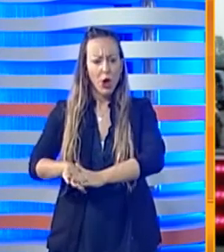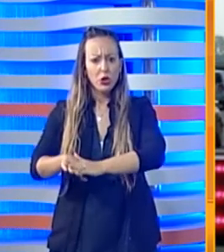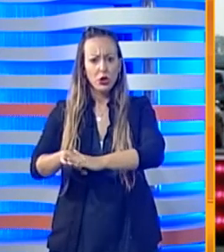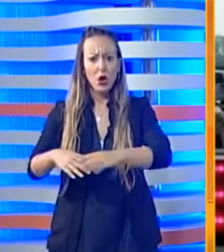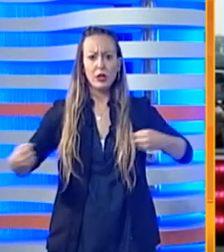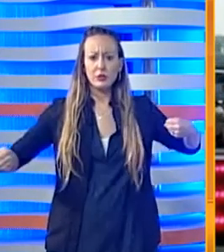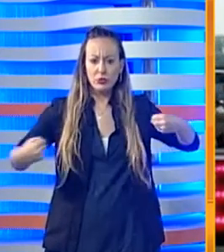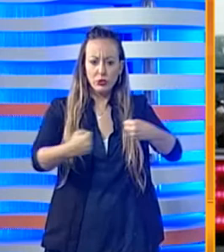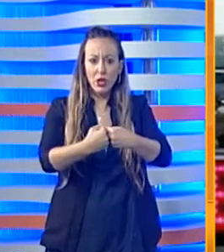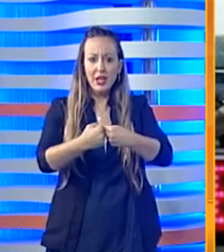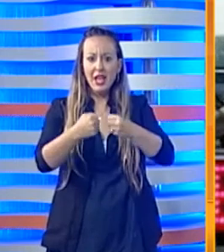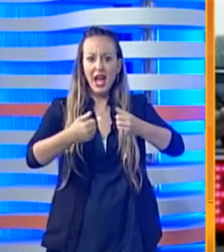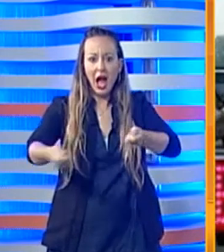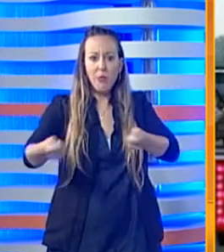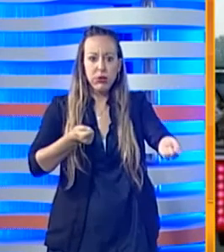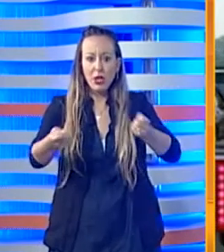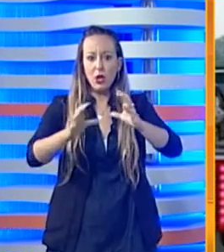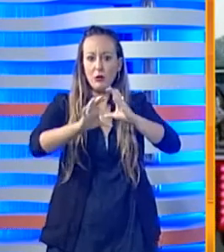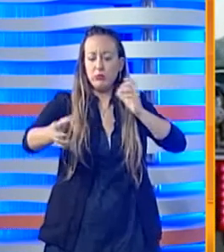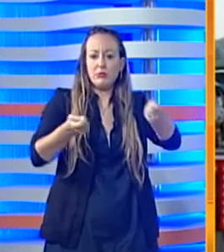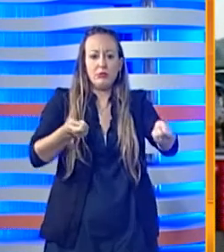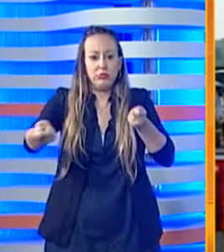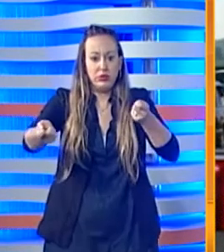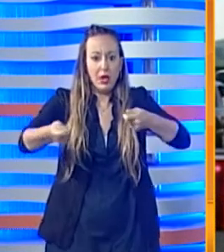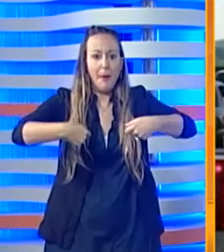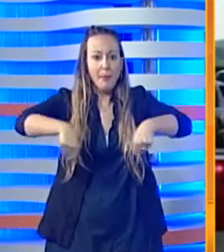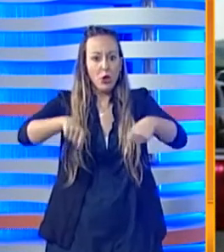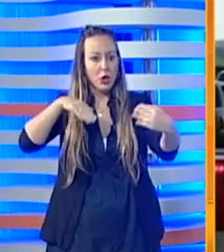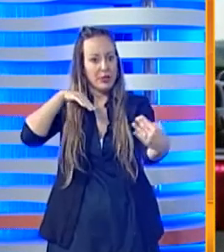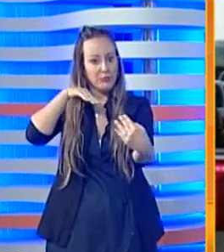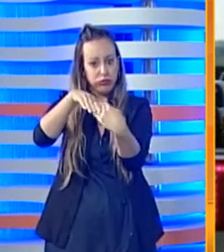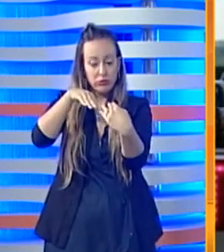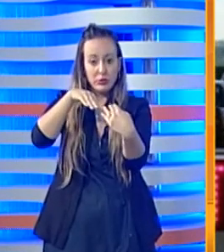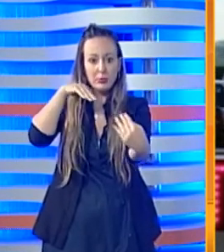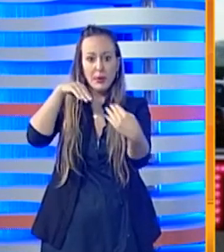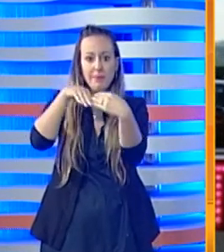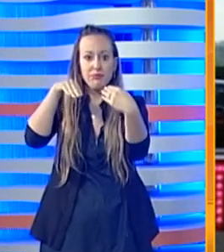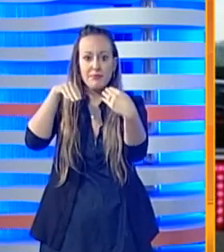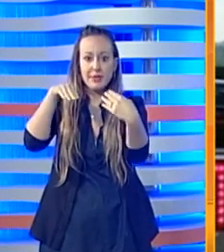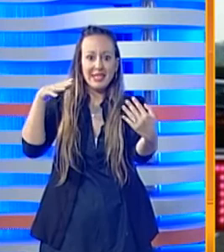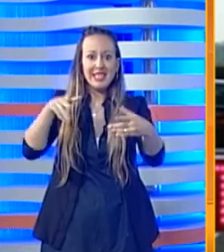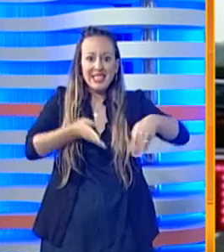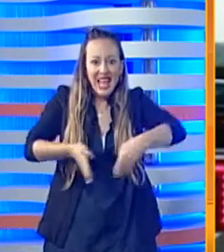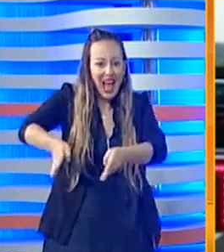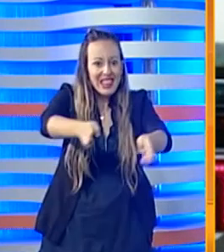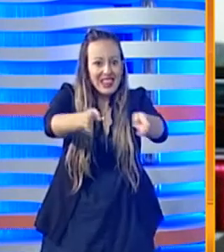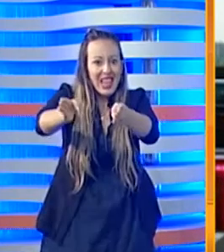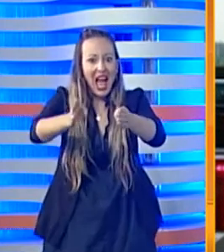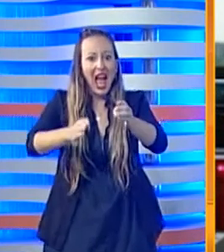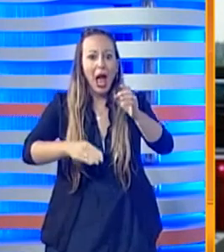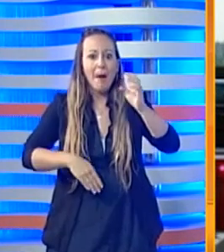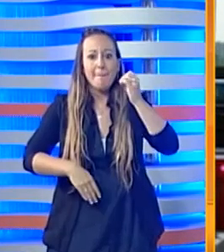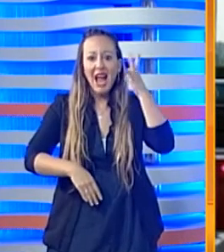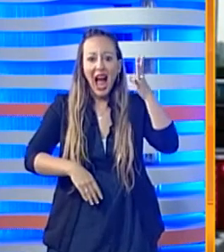Una persona è morta nello scontro tra un camion e una moto avvenuto sulla strada statale a